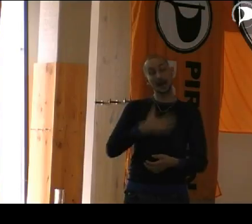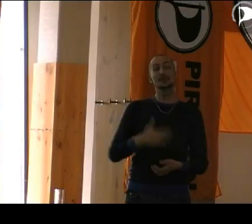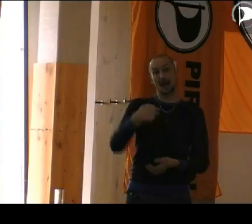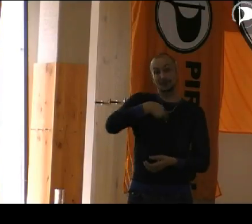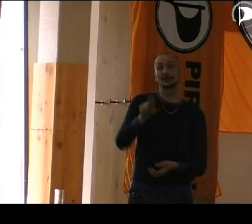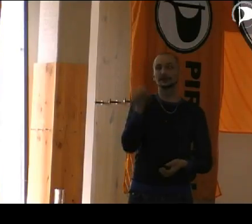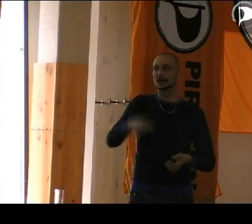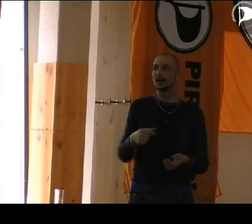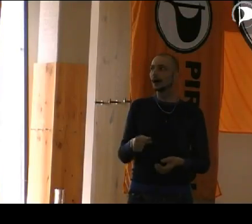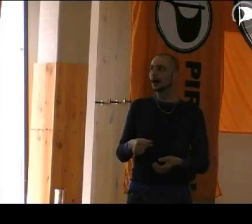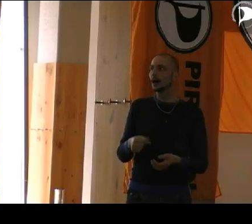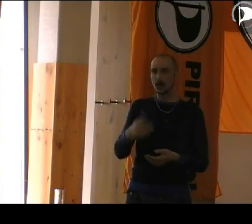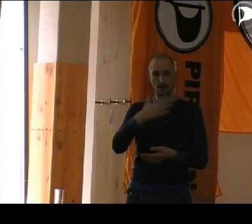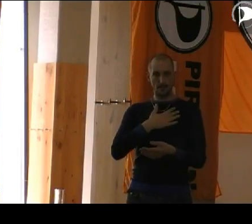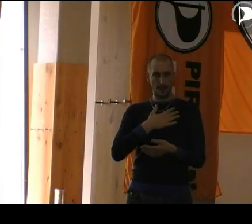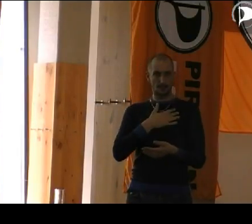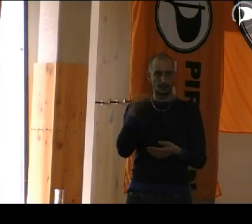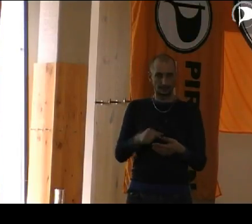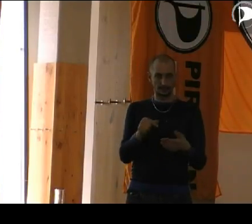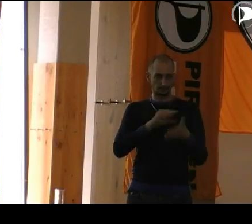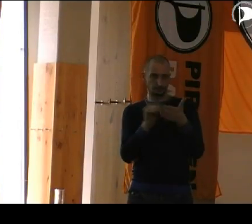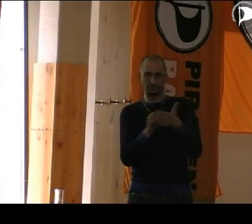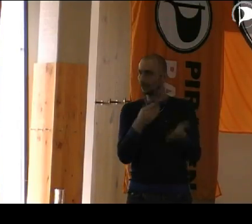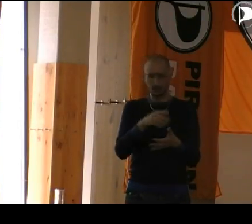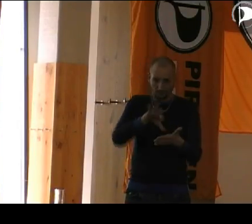jetzt nicht so schnell gefunden also ein bisschen konfus